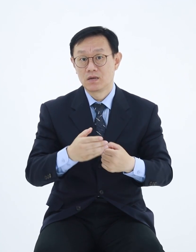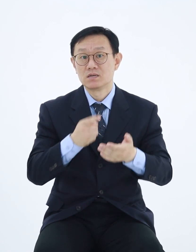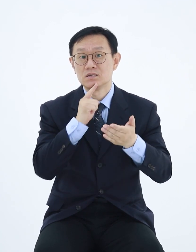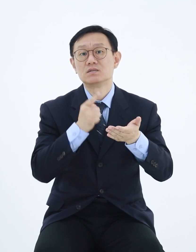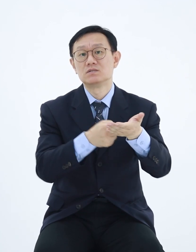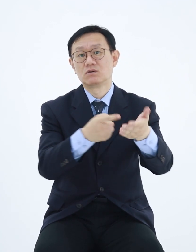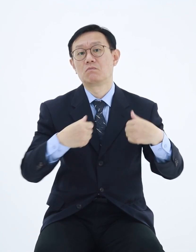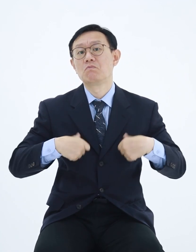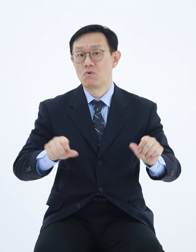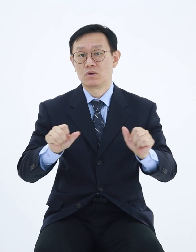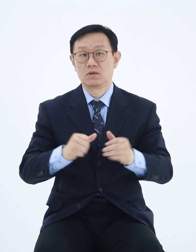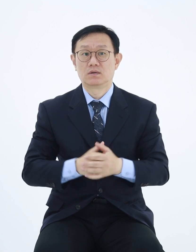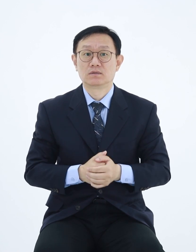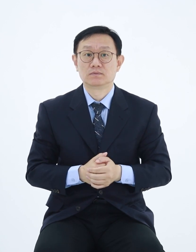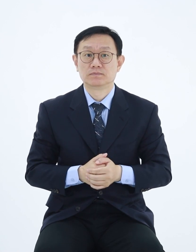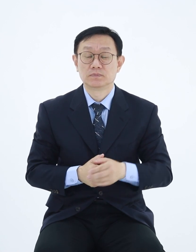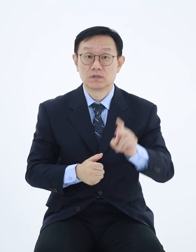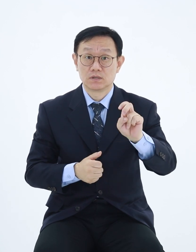되는 것입니다.